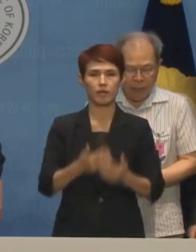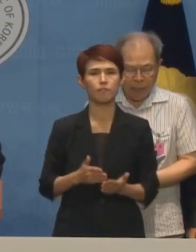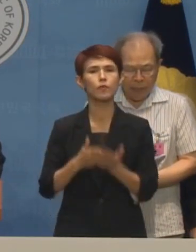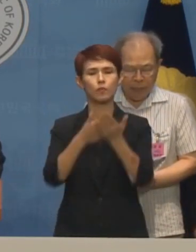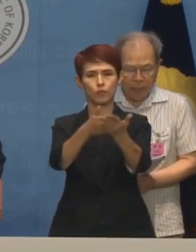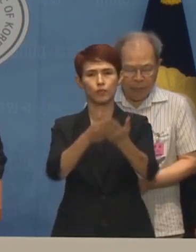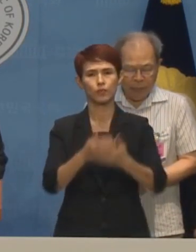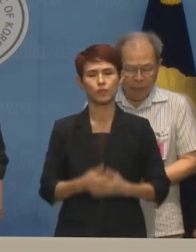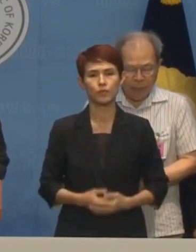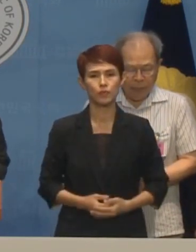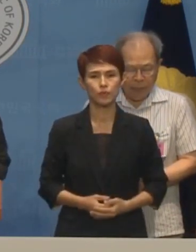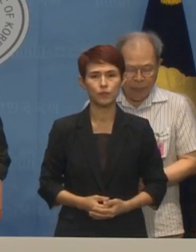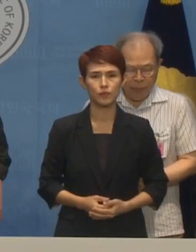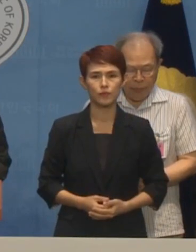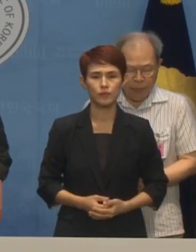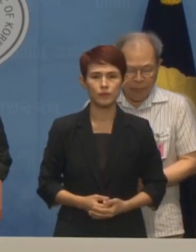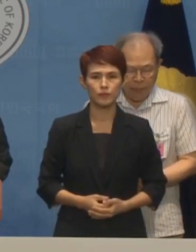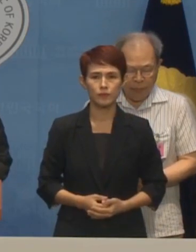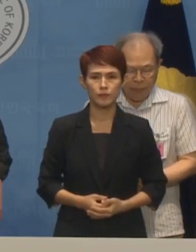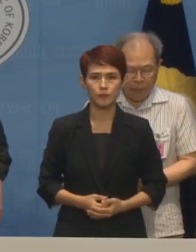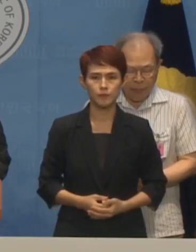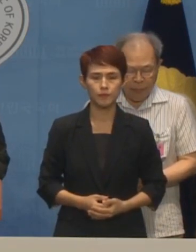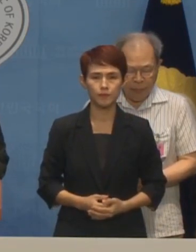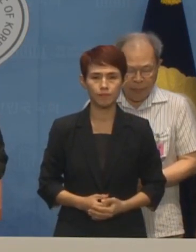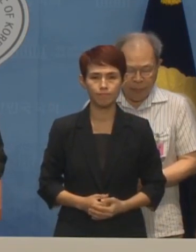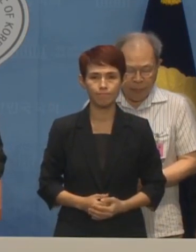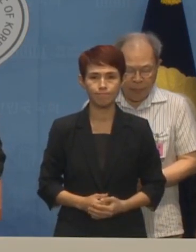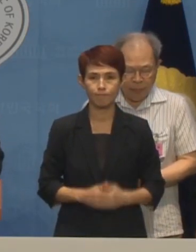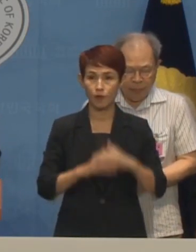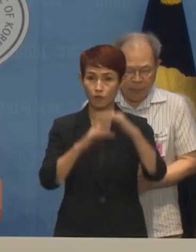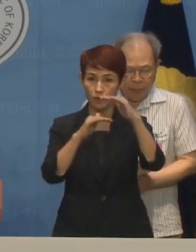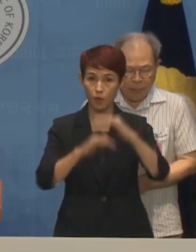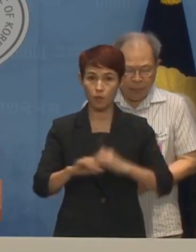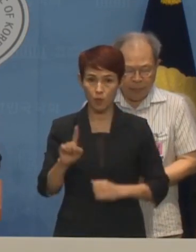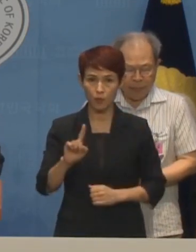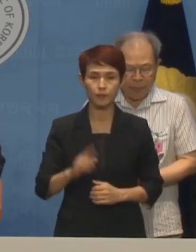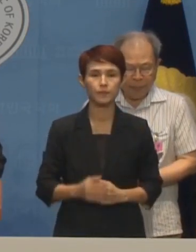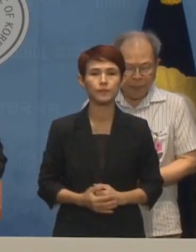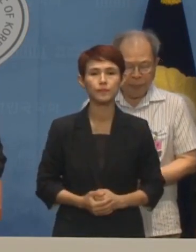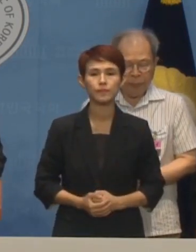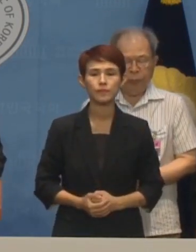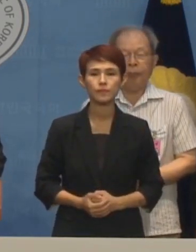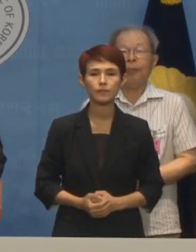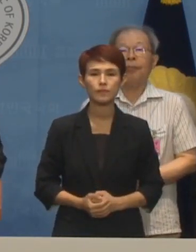요구한다. 요구사항의 마지막 부분을 재창해 주시면 되겠습니다.